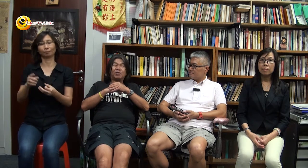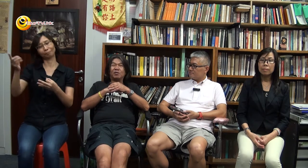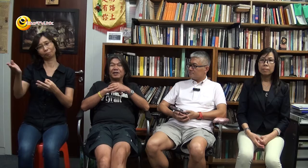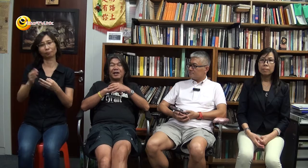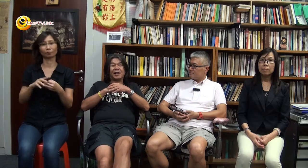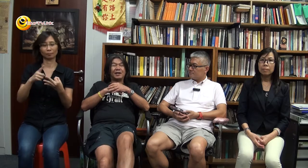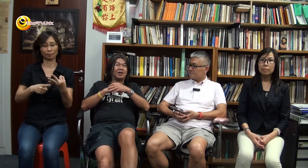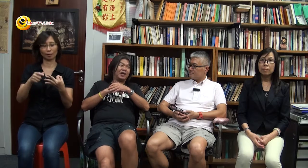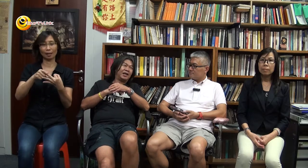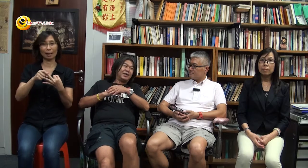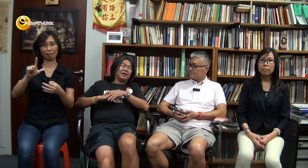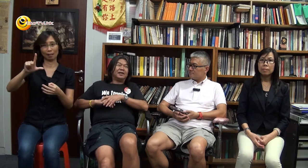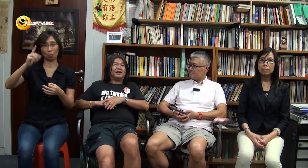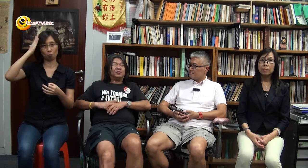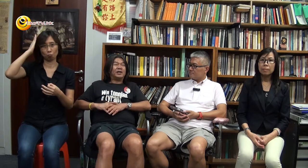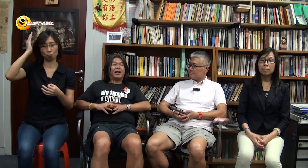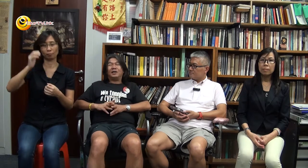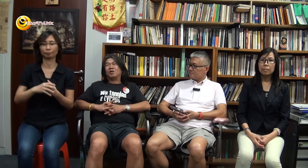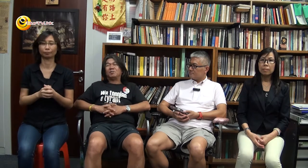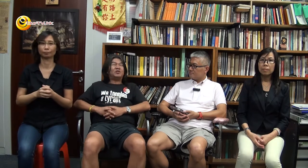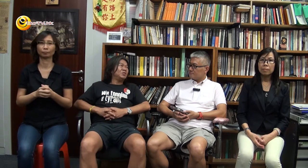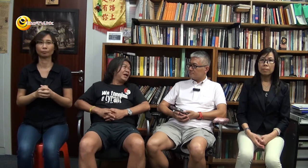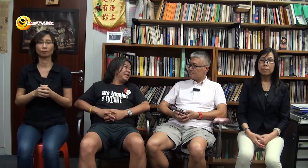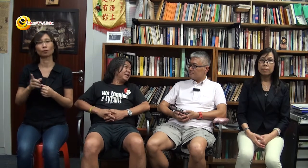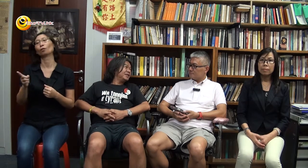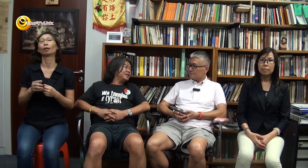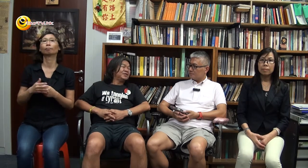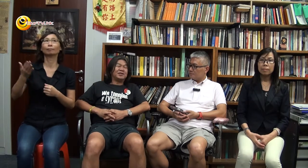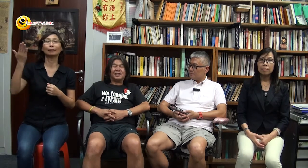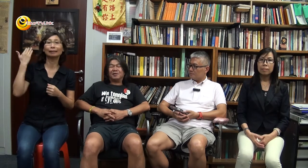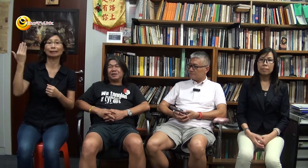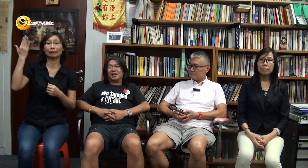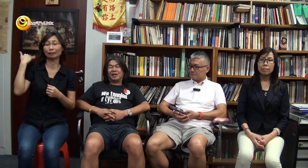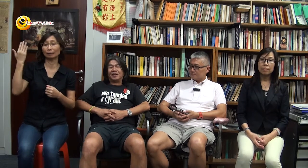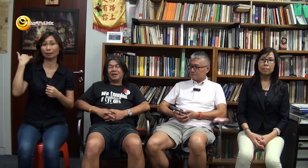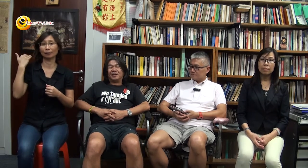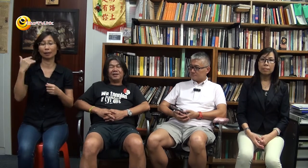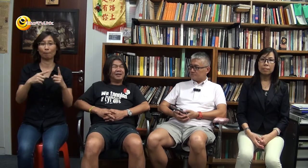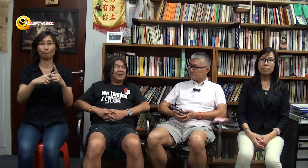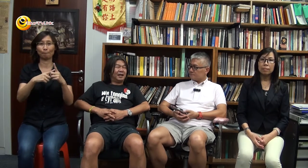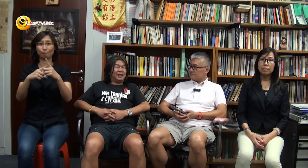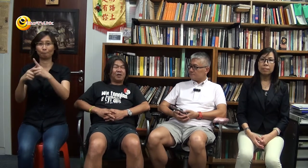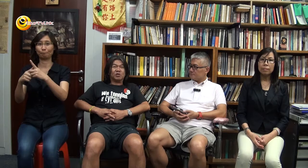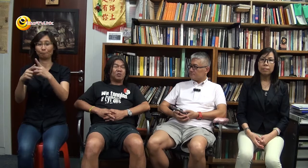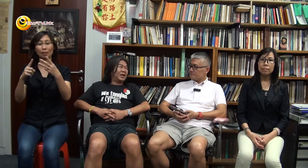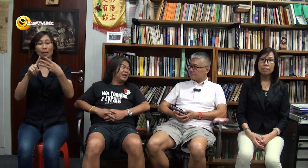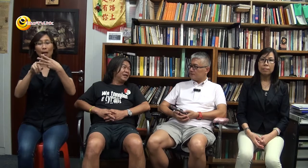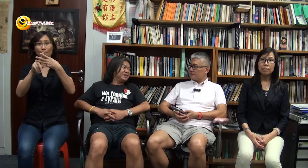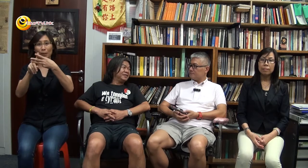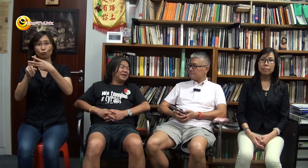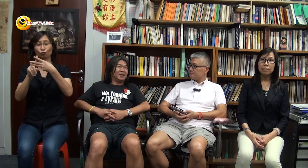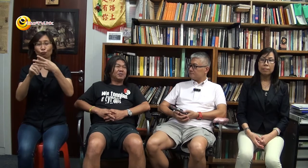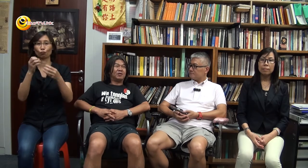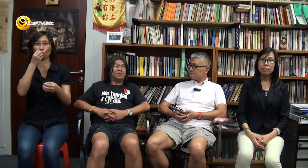係嘛？劉江華，大家記得啊，佢係本應係所謂民主派嚟嘅，大家知都知啦，係咪？即係係港同盟